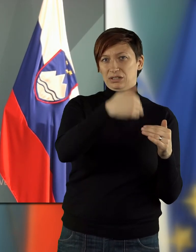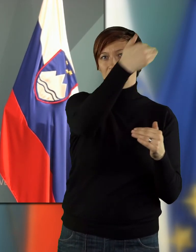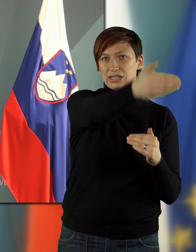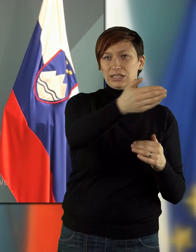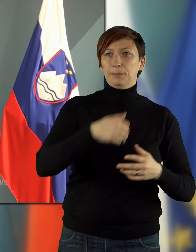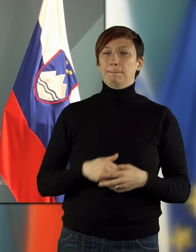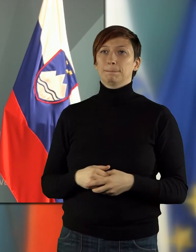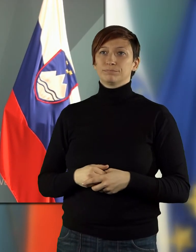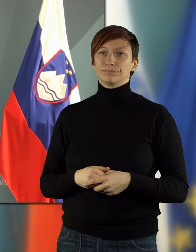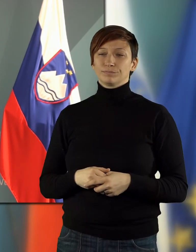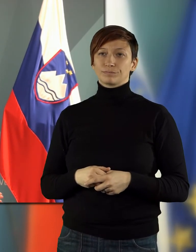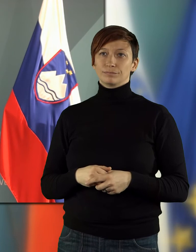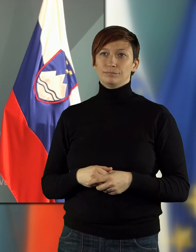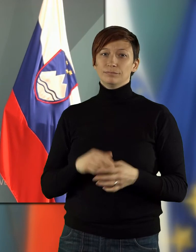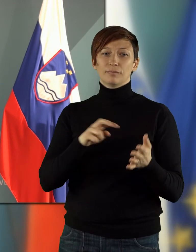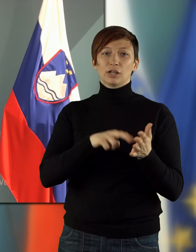mesec ali dva kasneje.